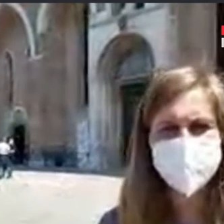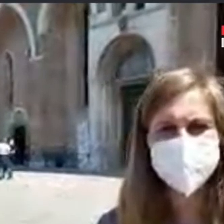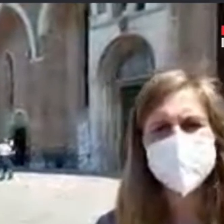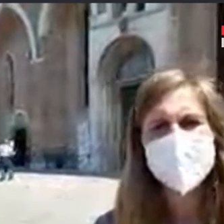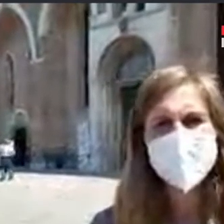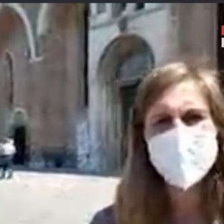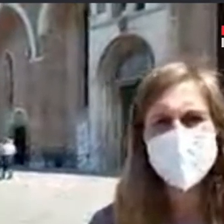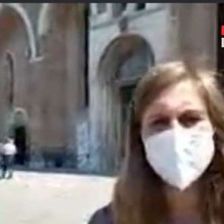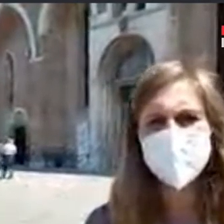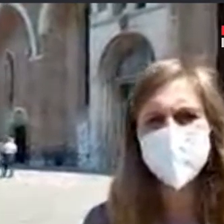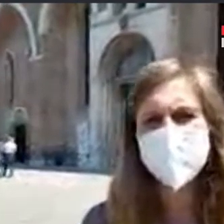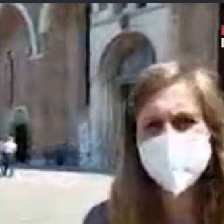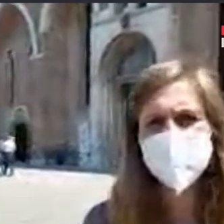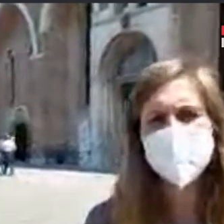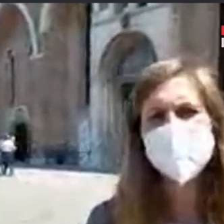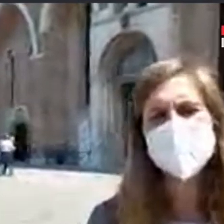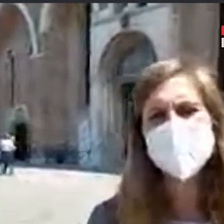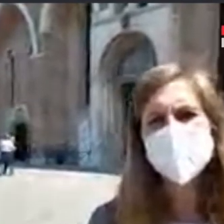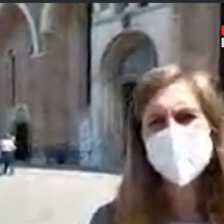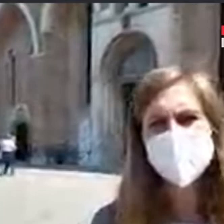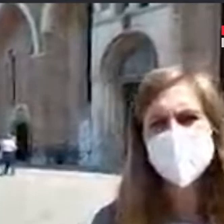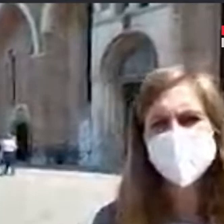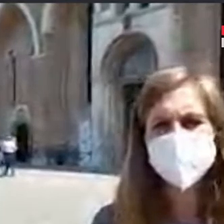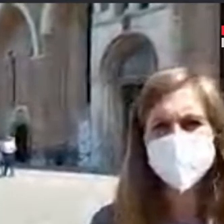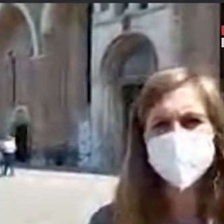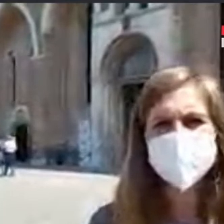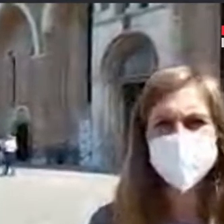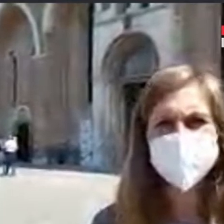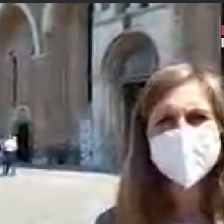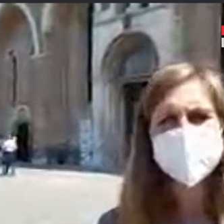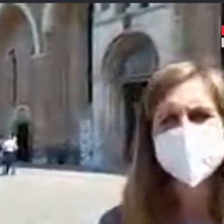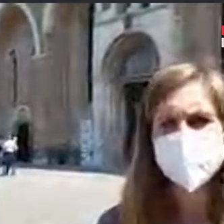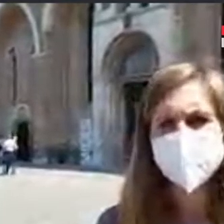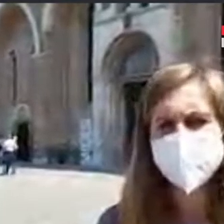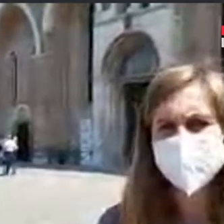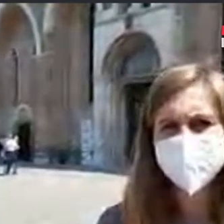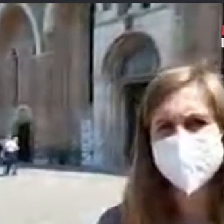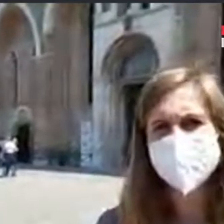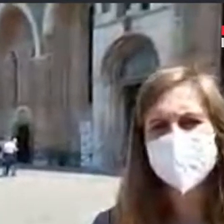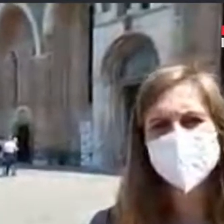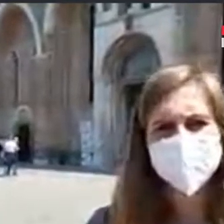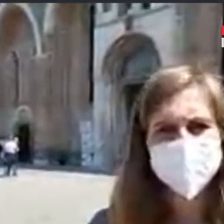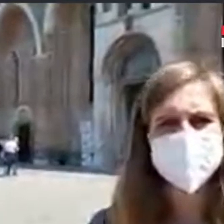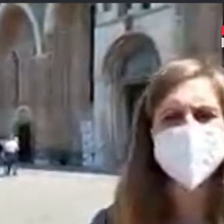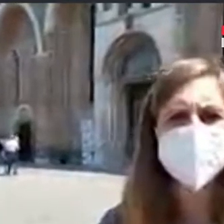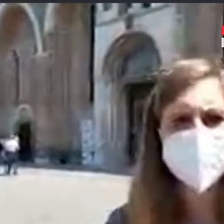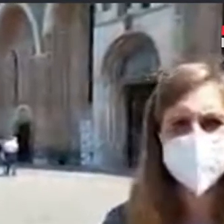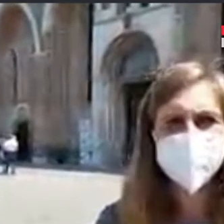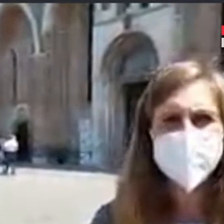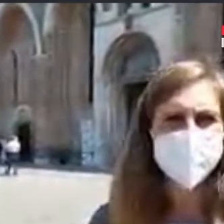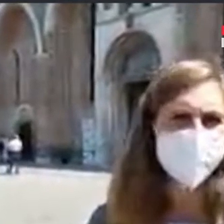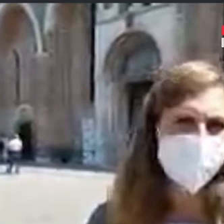6 di Padova ha aperto ulteriori 15.000 nuovi posti prenotabili dalla classe dei quarantenni in